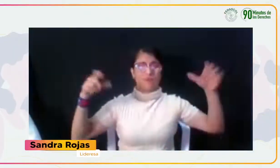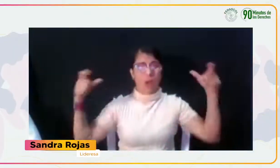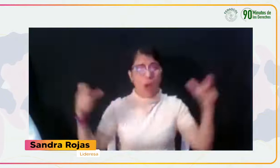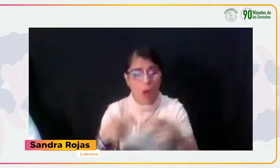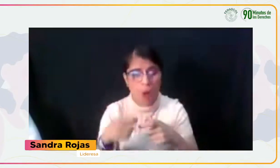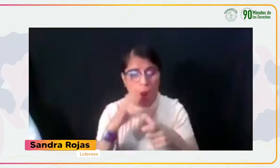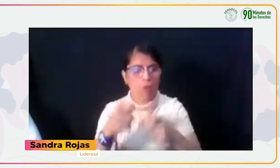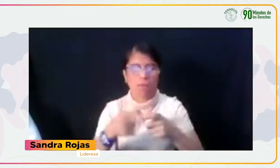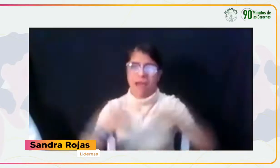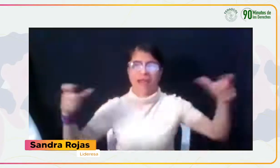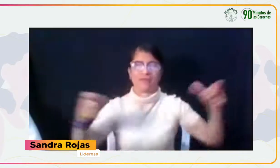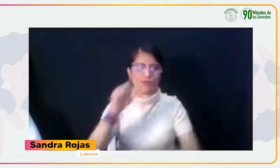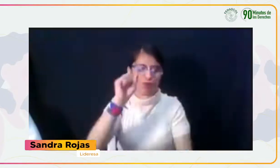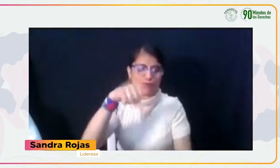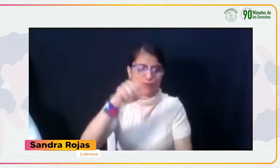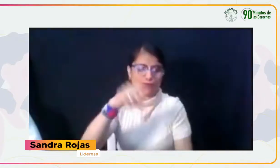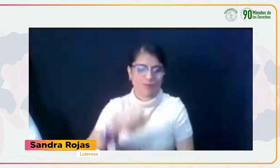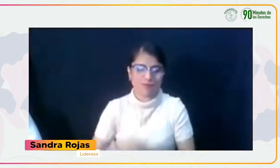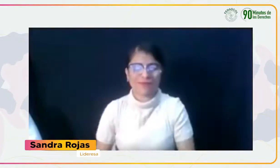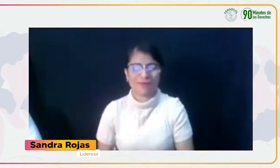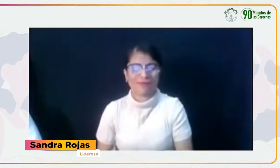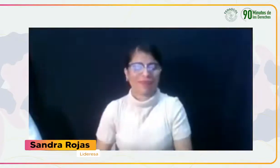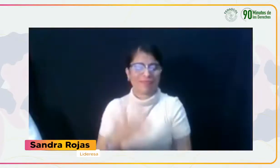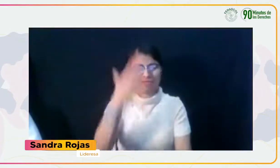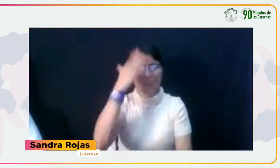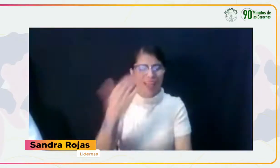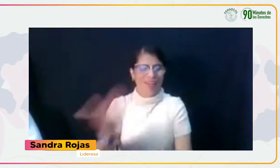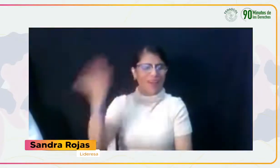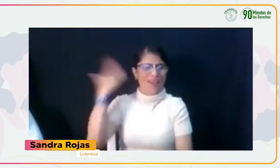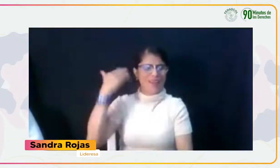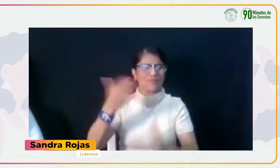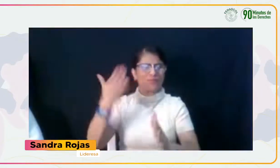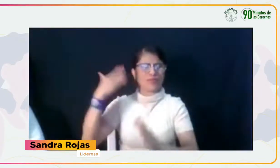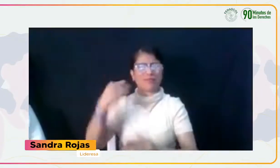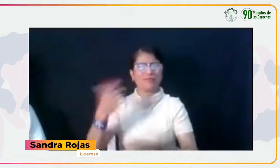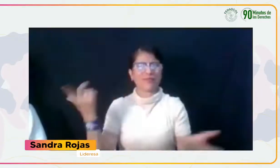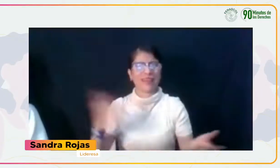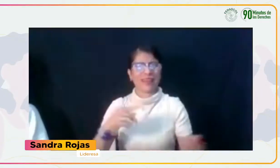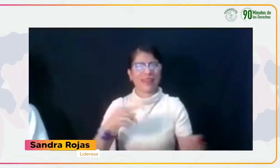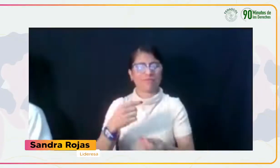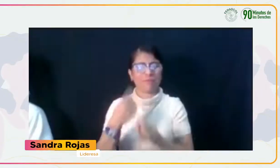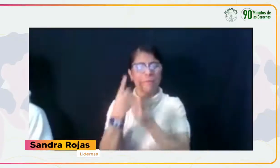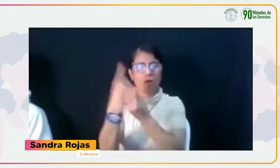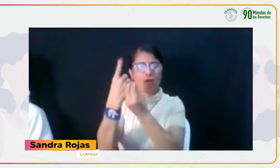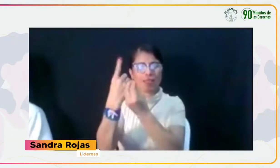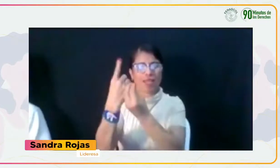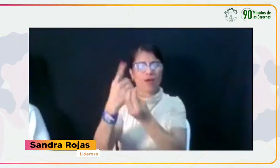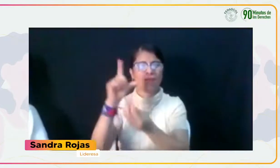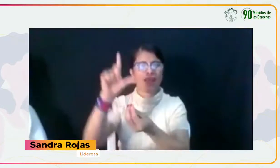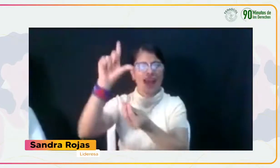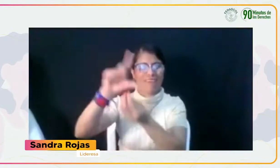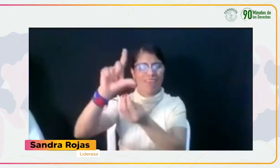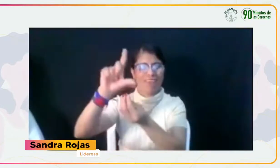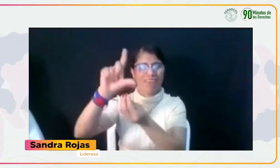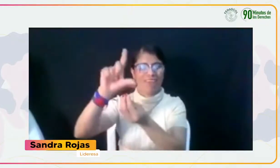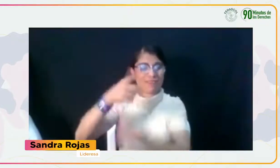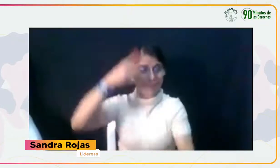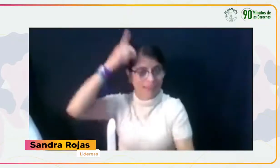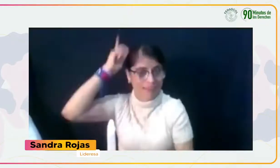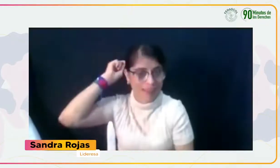Gracias. La mayoría de pronto de participación política es de los hombres y mínima de mujeres, es cierto. Y